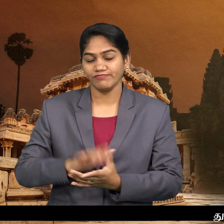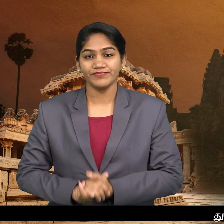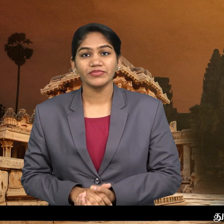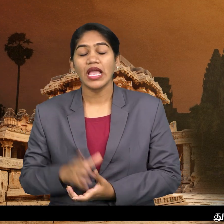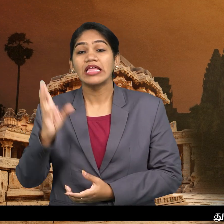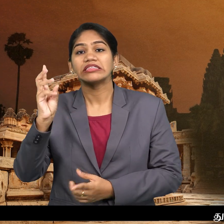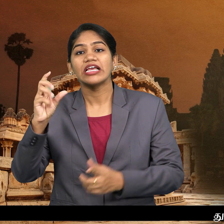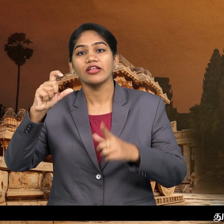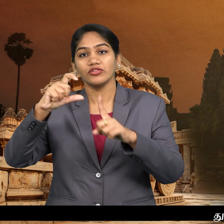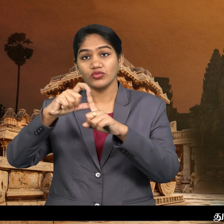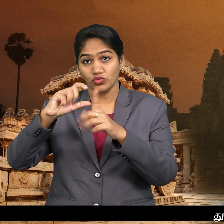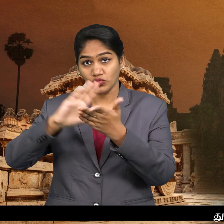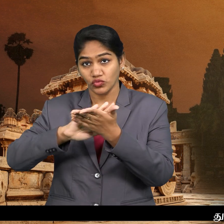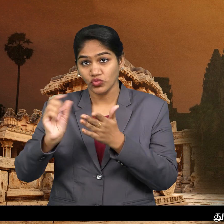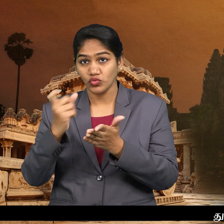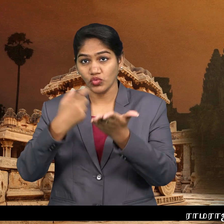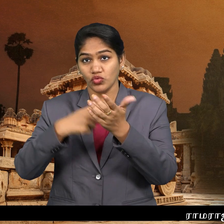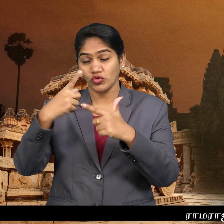துர்ஜதி,